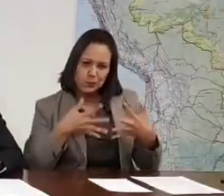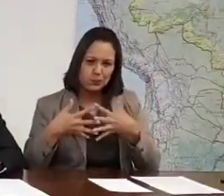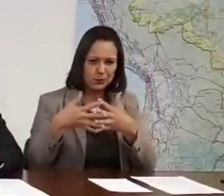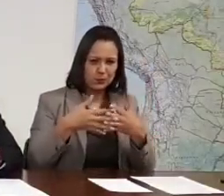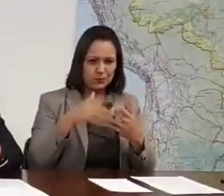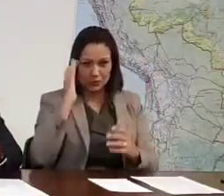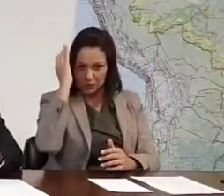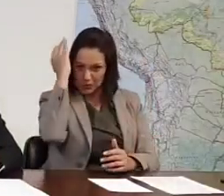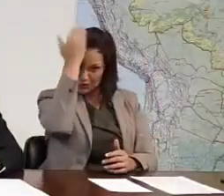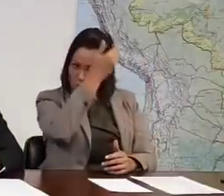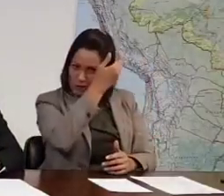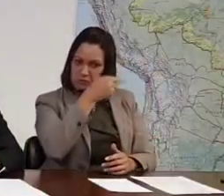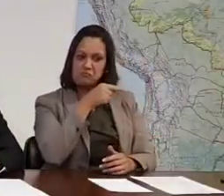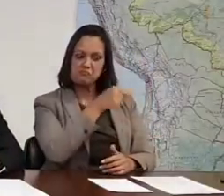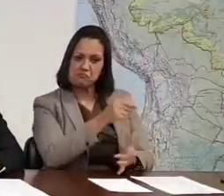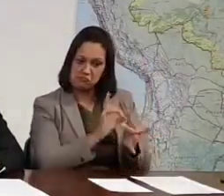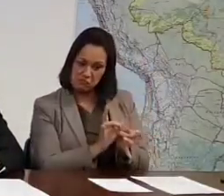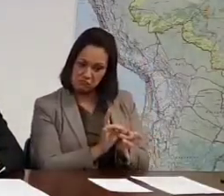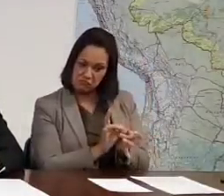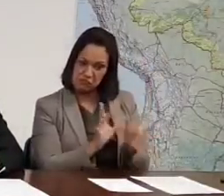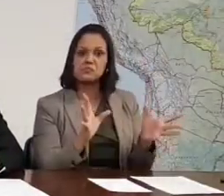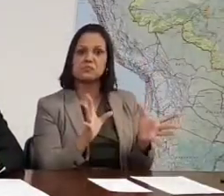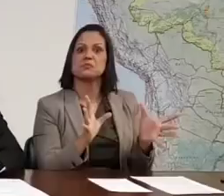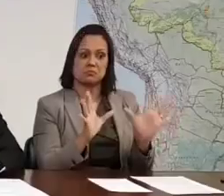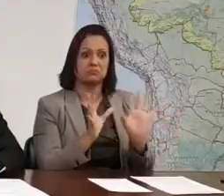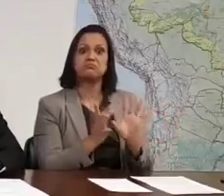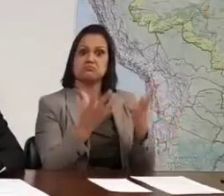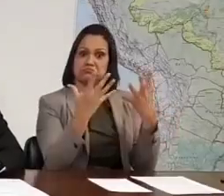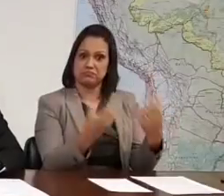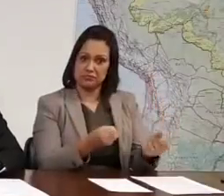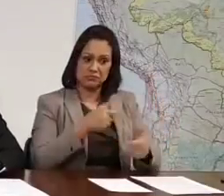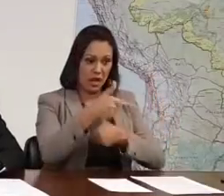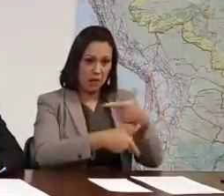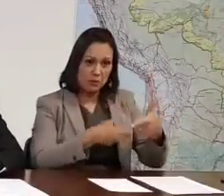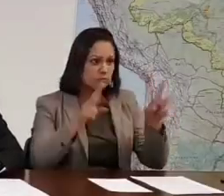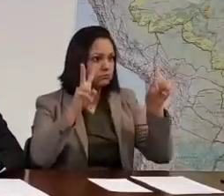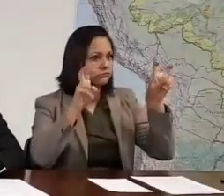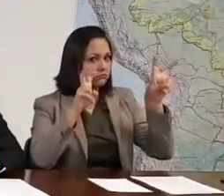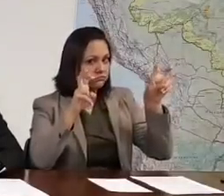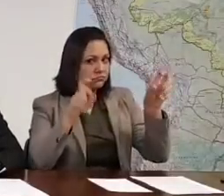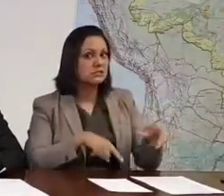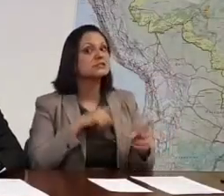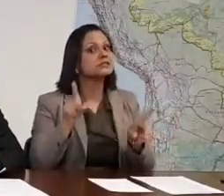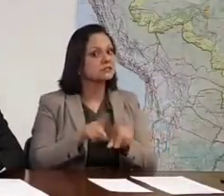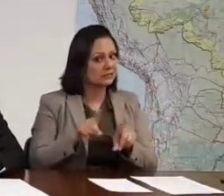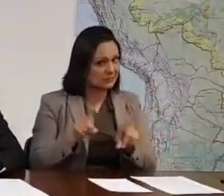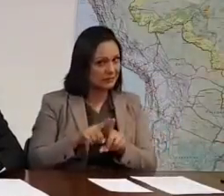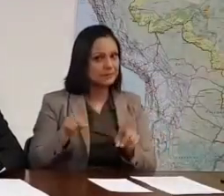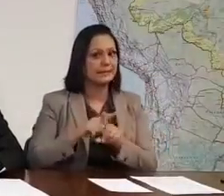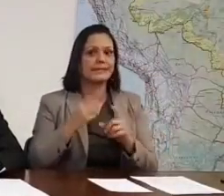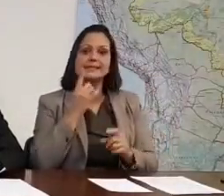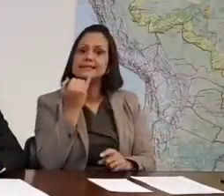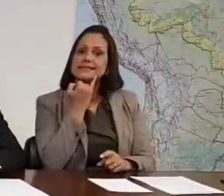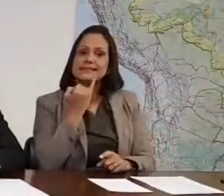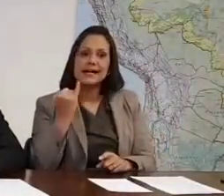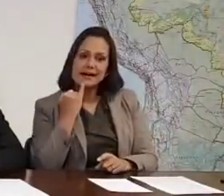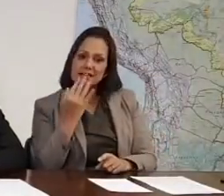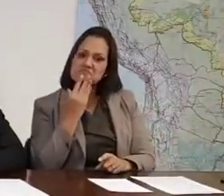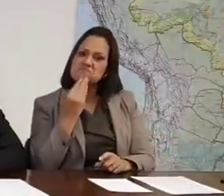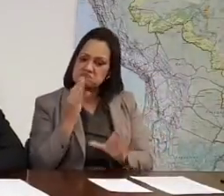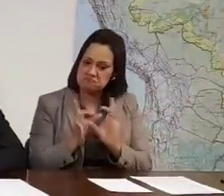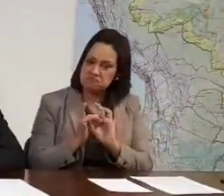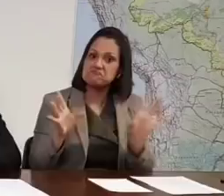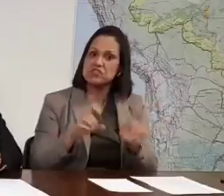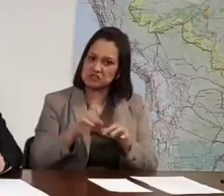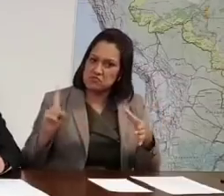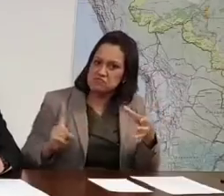Trump deu o sinal verde, né? E trabalhou por nós, depois com o Benjamin Netanyahu também. Então ele vai falar que pé está a nossa entrada